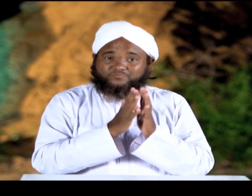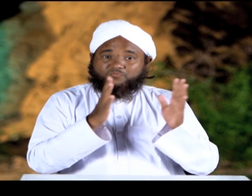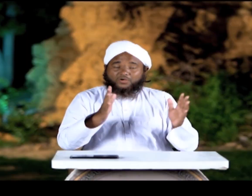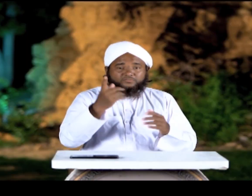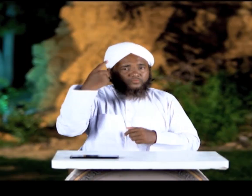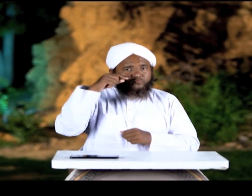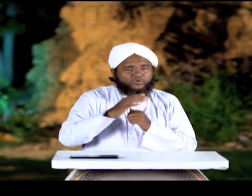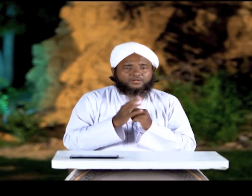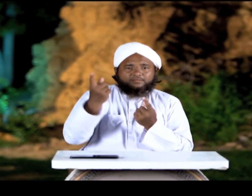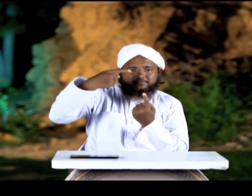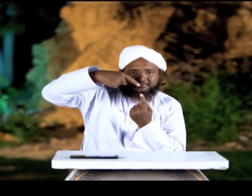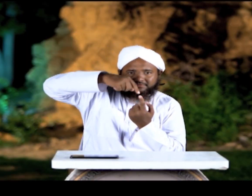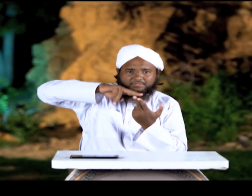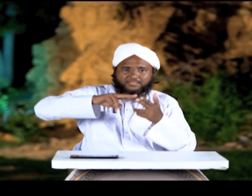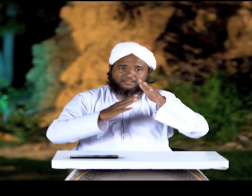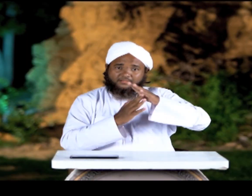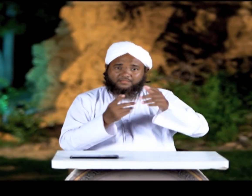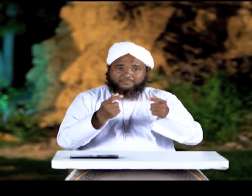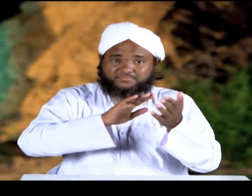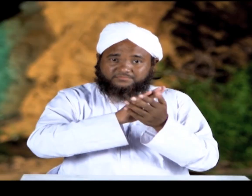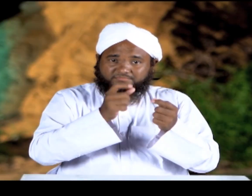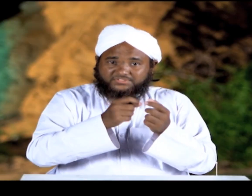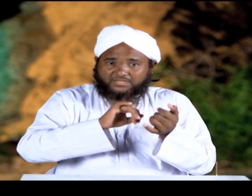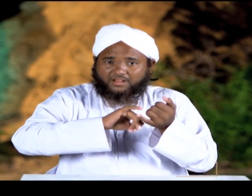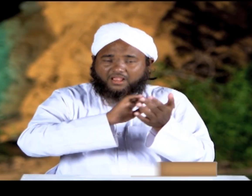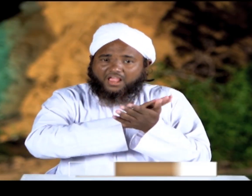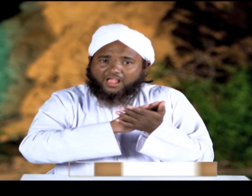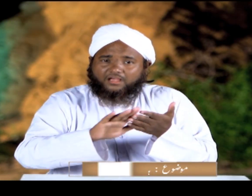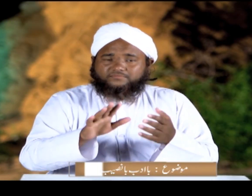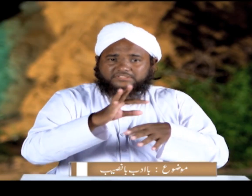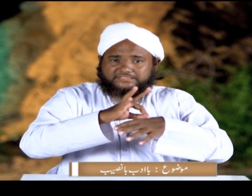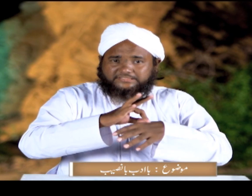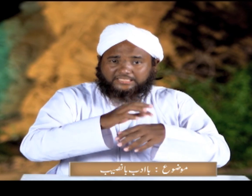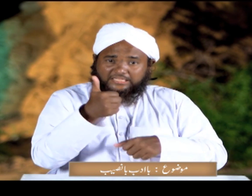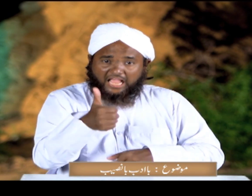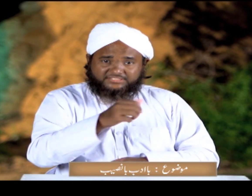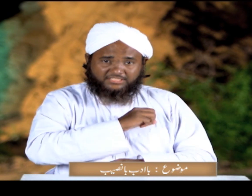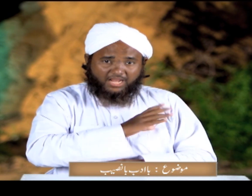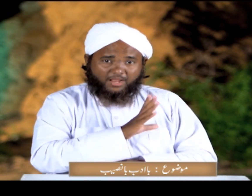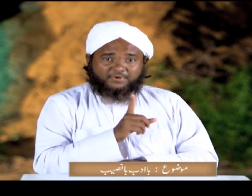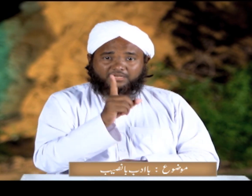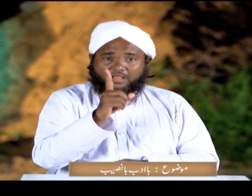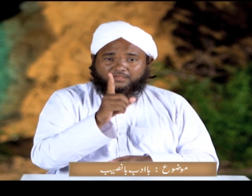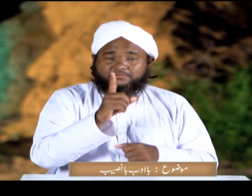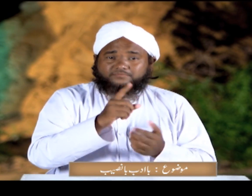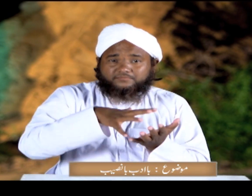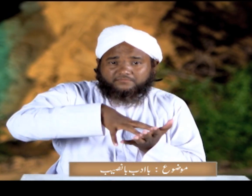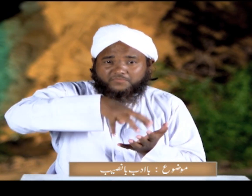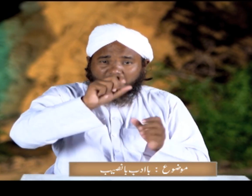سیدنا بشر بن حارث حافی رحمۃ اللہ علیہ نے فرمایا، انسان کا کوئی نیک عمل اللہ پاک کی بارگاہ میں ایسا مقبول ہو